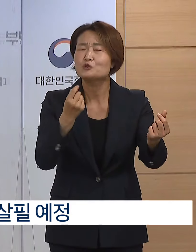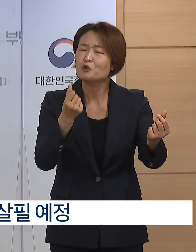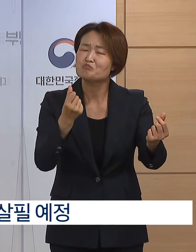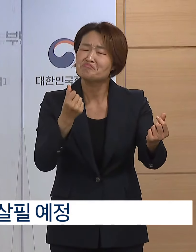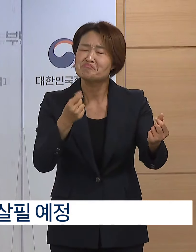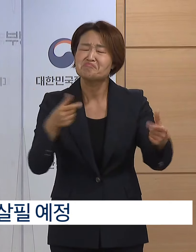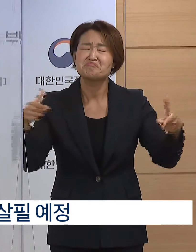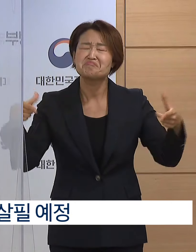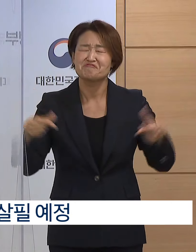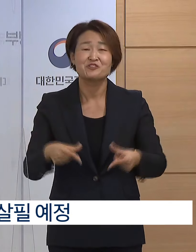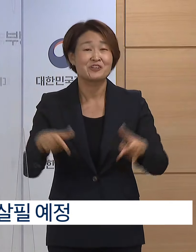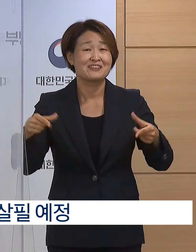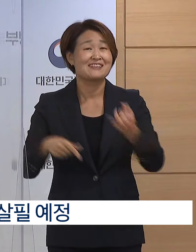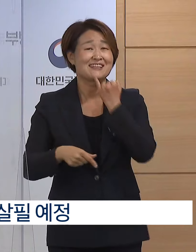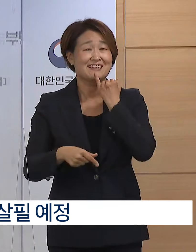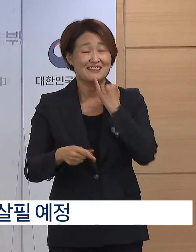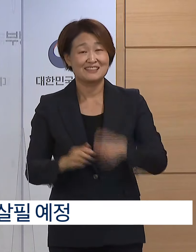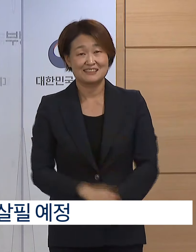확인되었습니다.